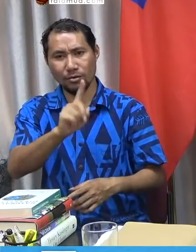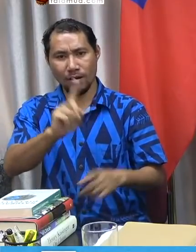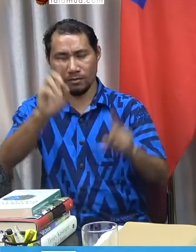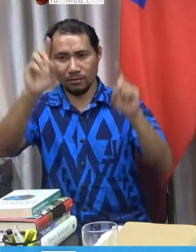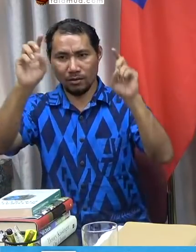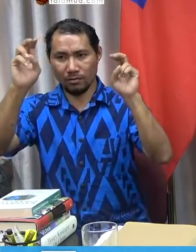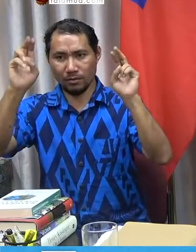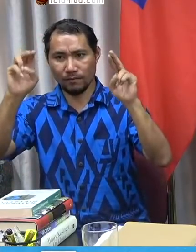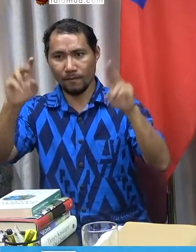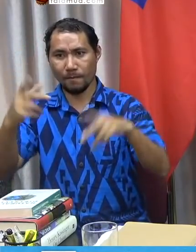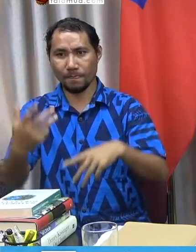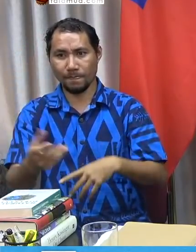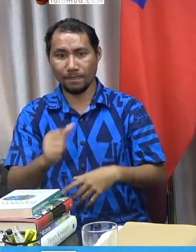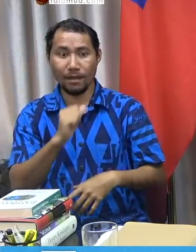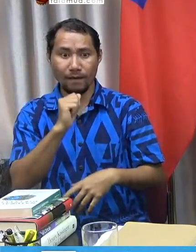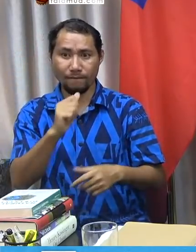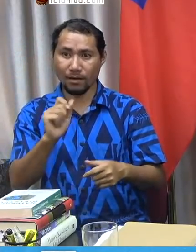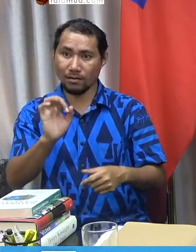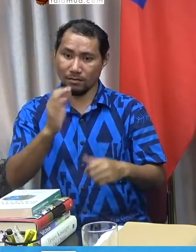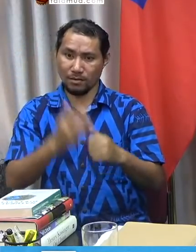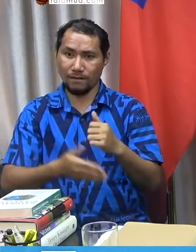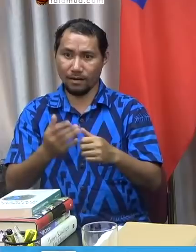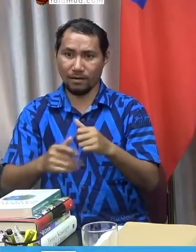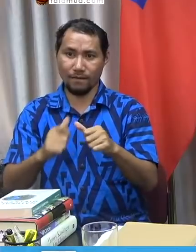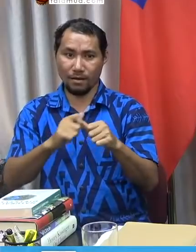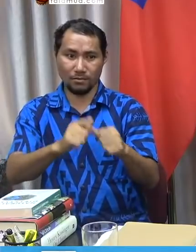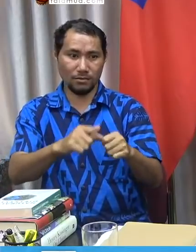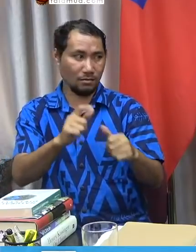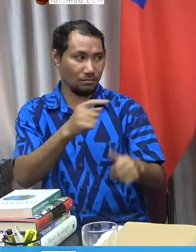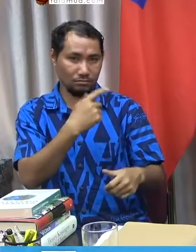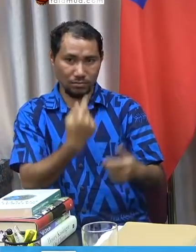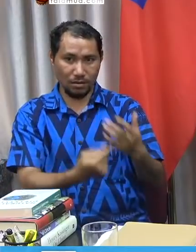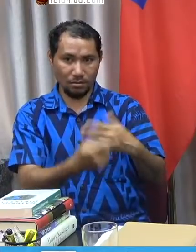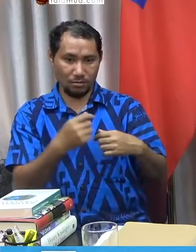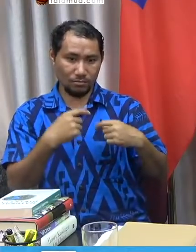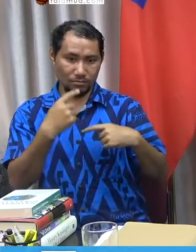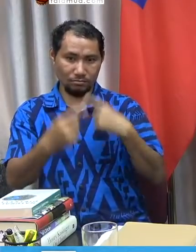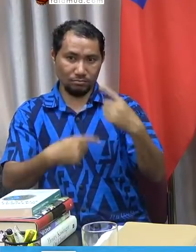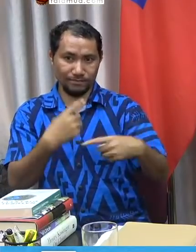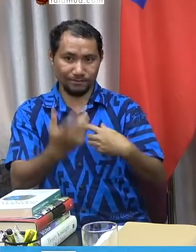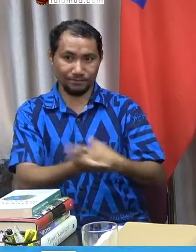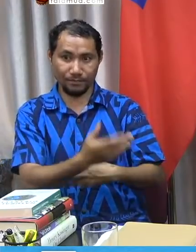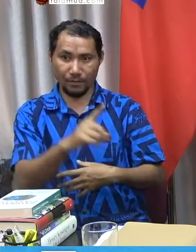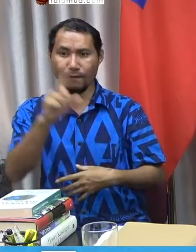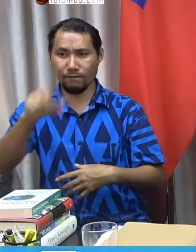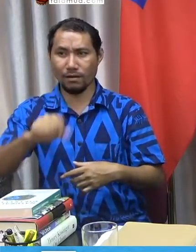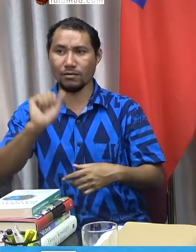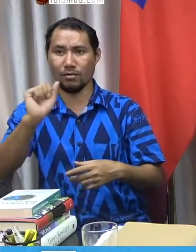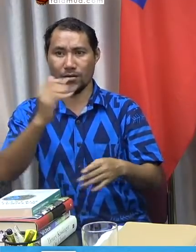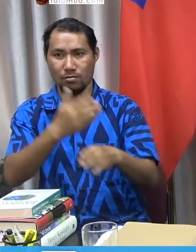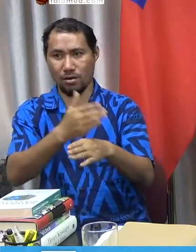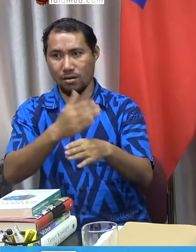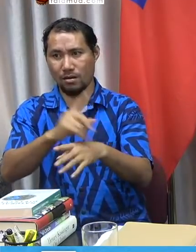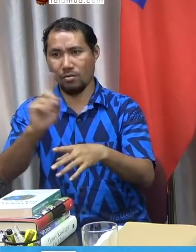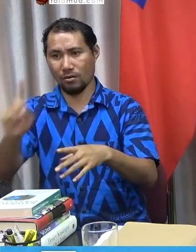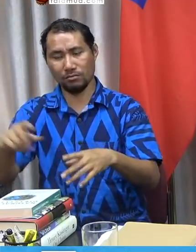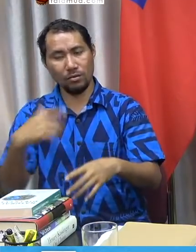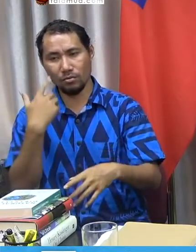ala. Ia, o la ua whamataranga. Pai pēle tau ngadwe. Tuli loa ma